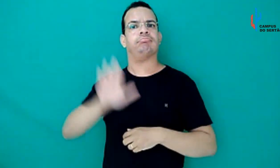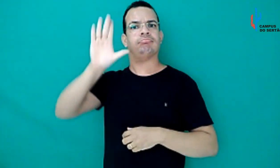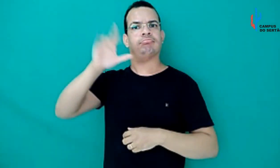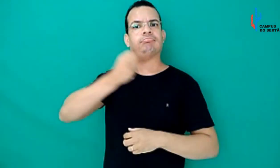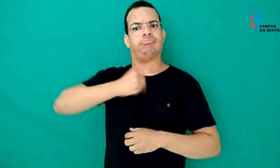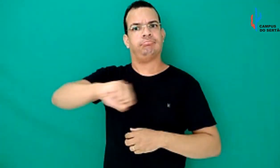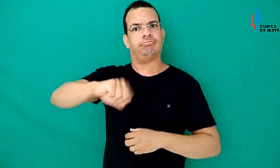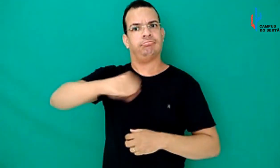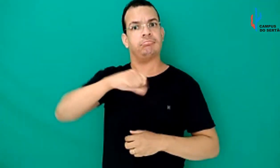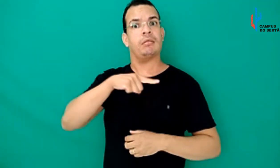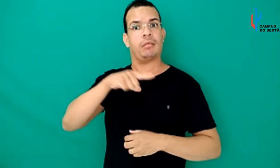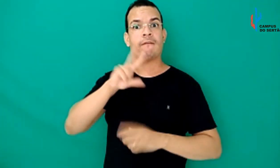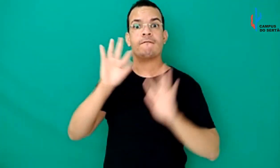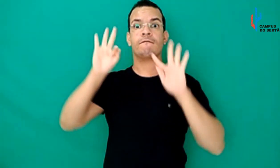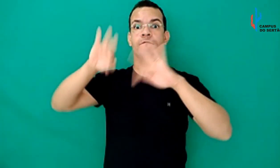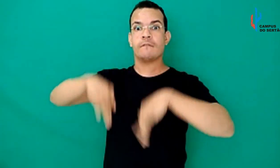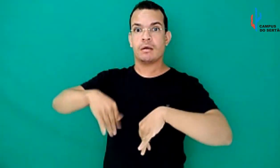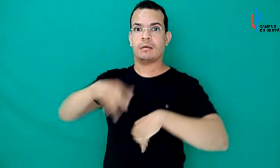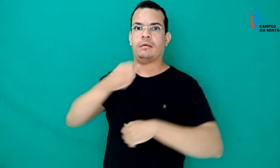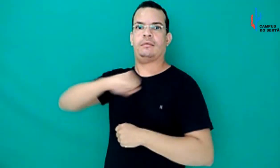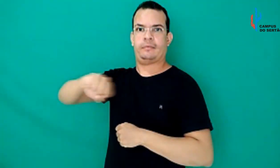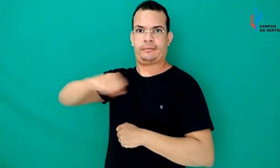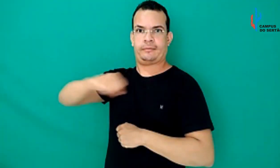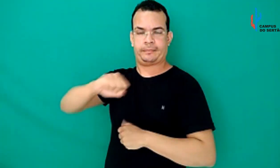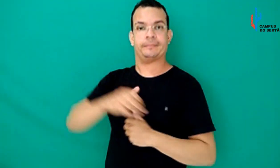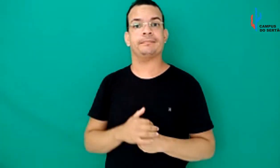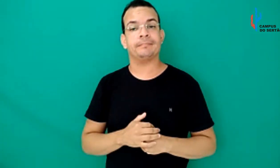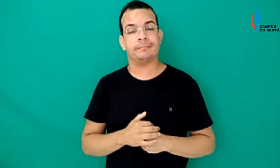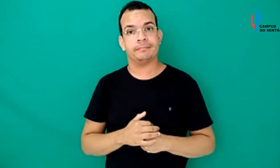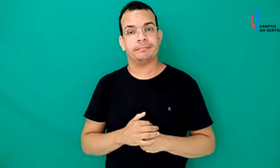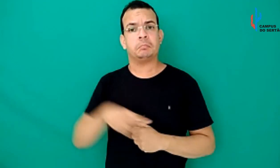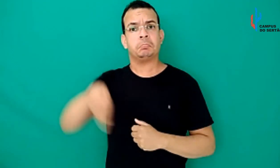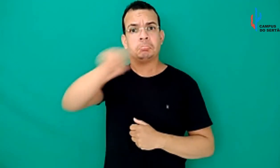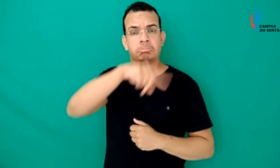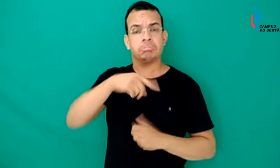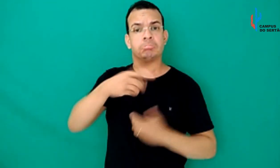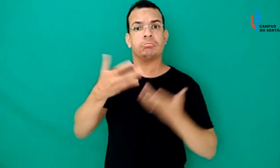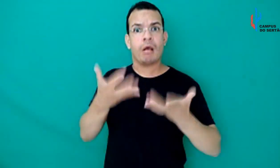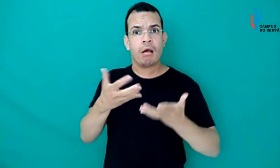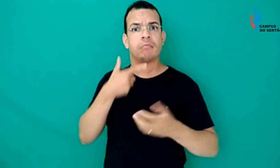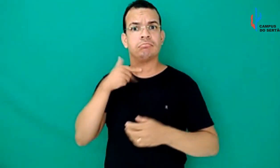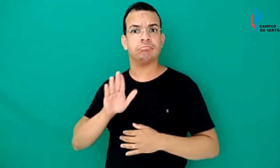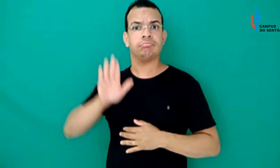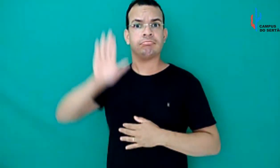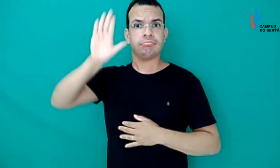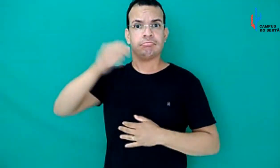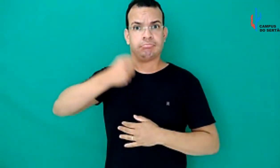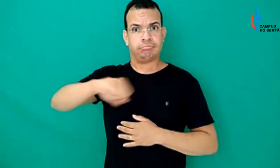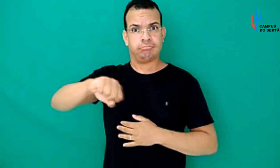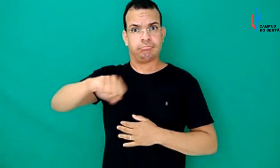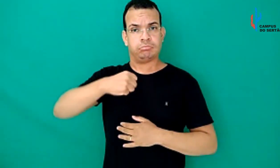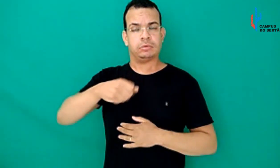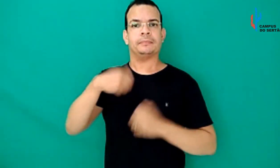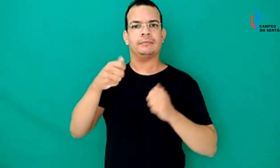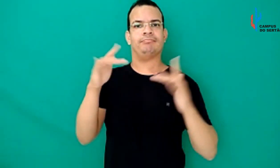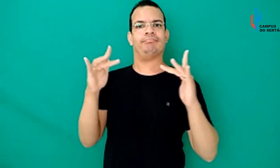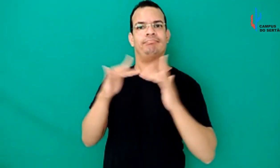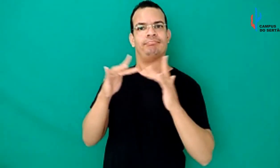realizarem as suas anotações. Qualquer dúvida, também poderão utilizar o chat. Se desejar